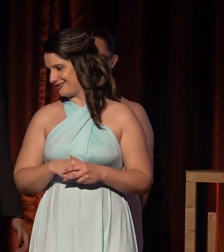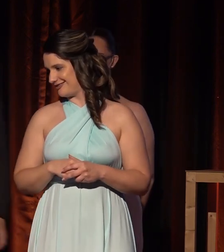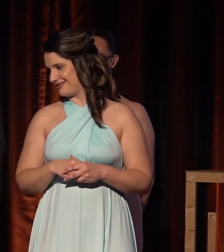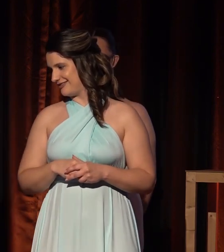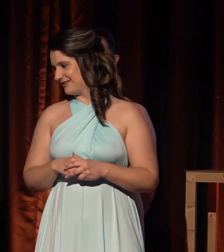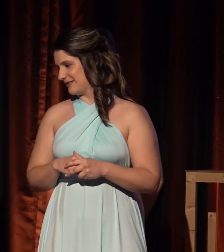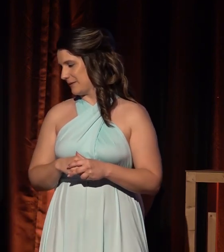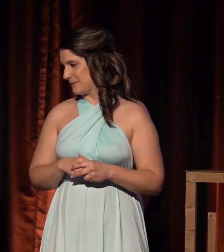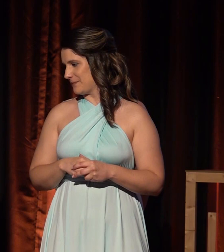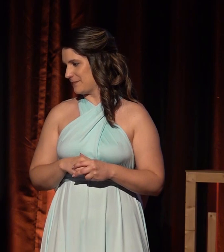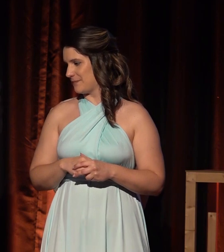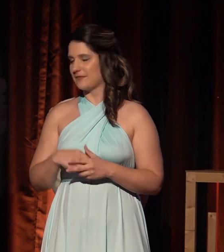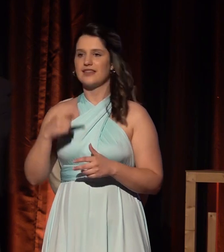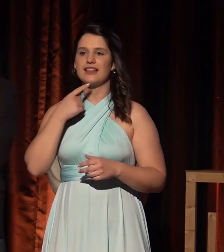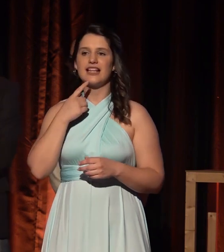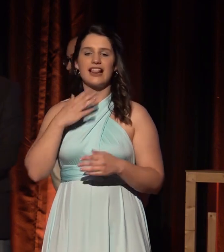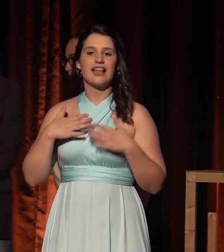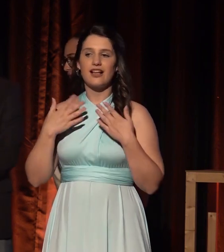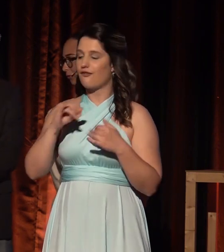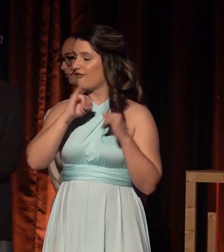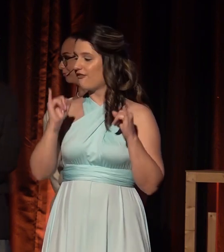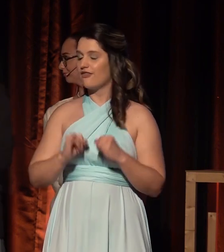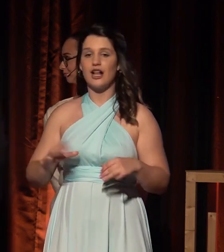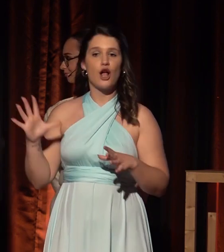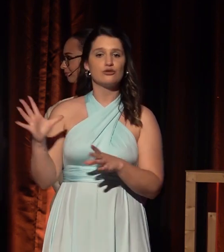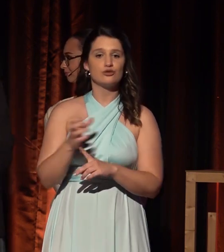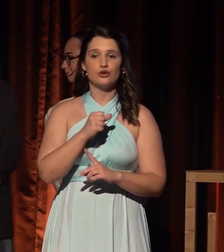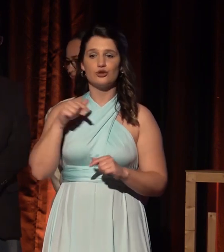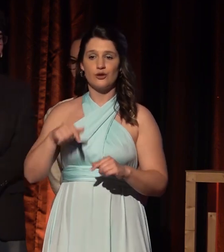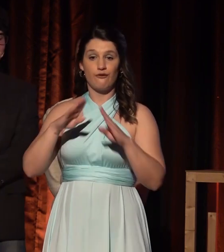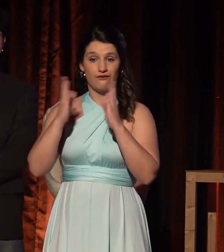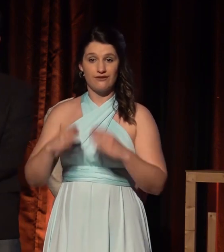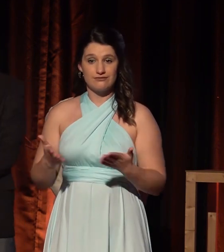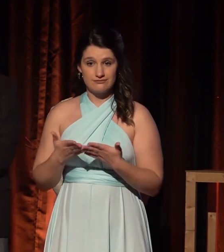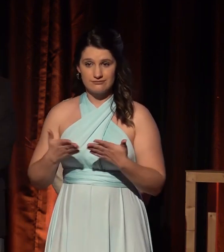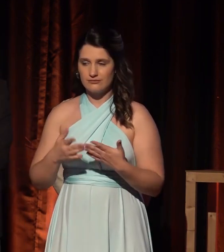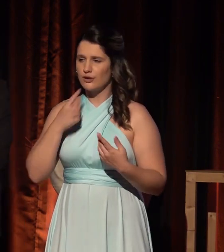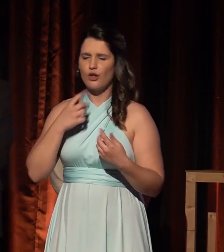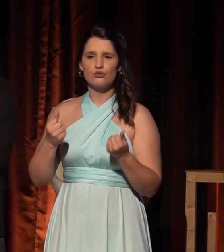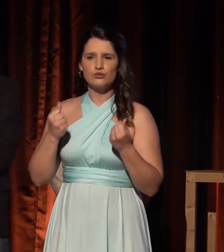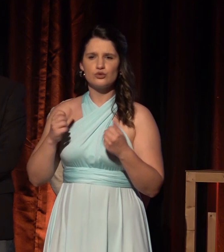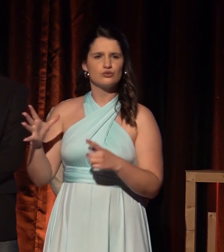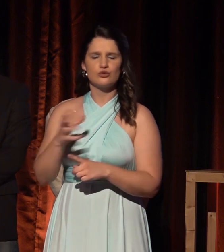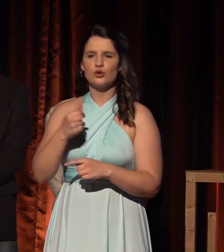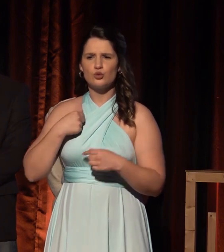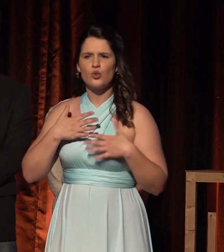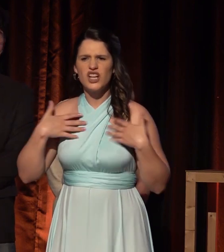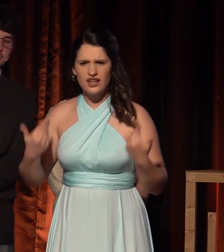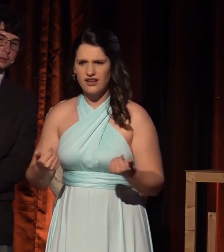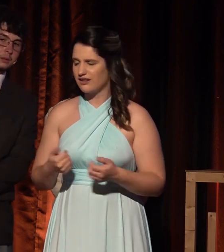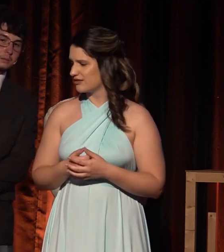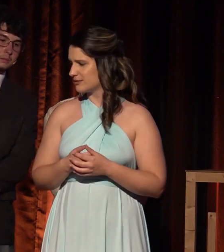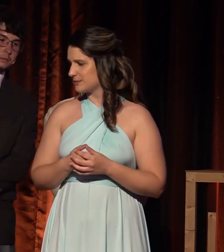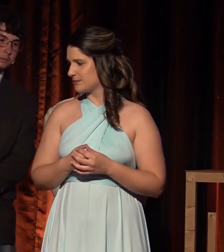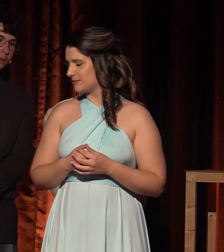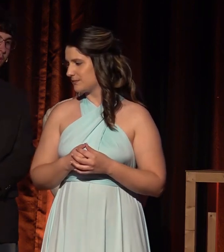Per acabar, us vull donar l'enhorabona a totes i a tots els que avui us gradueu. Lluiteu sempre per allò que desitgeu i us puc ben